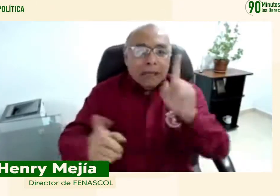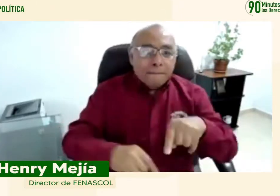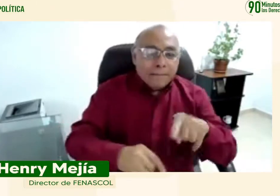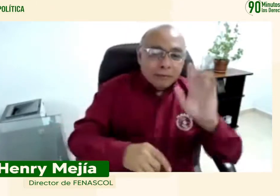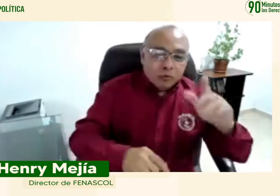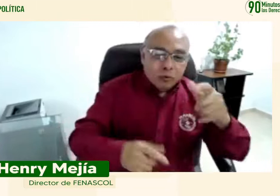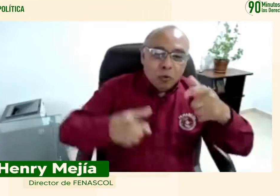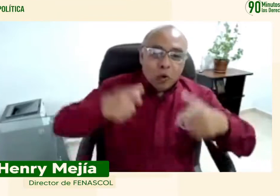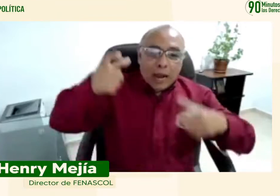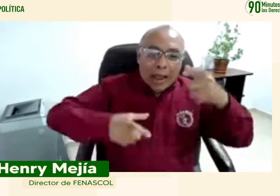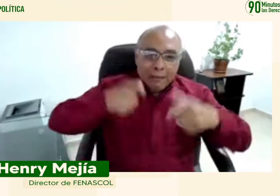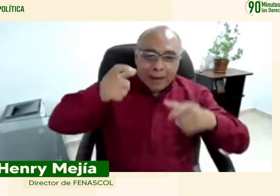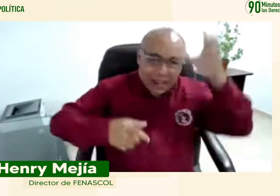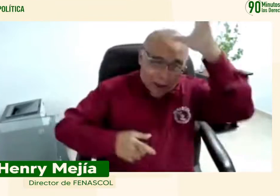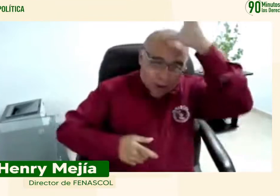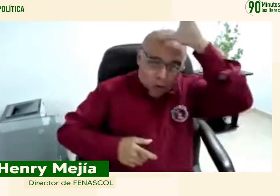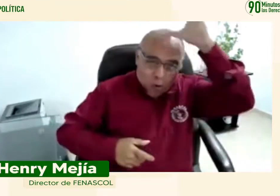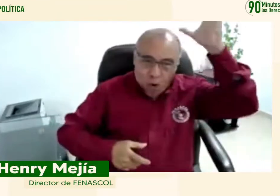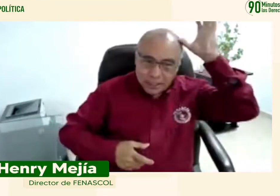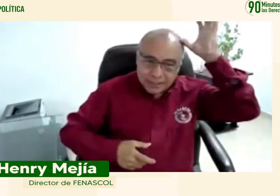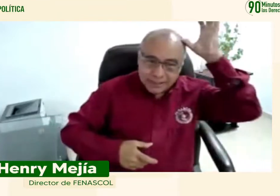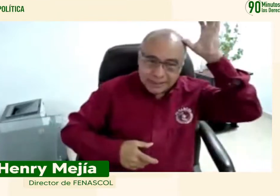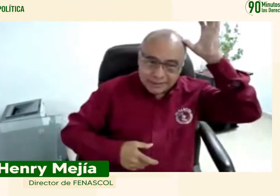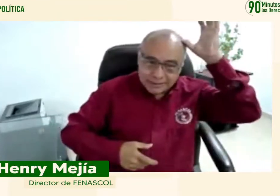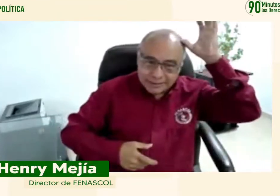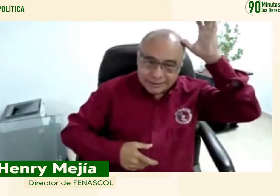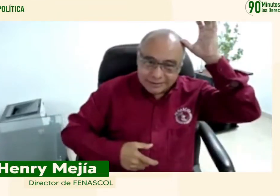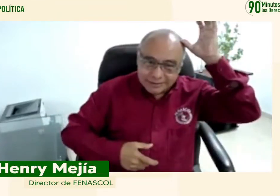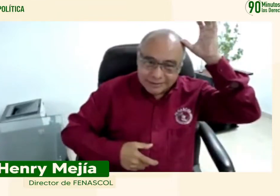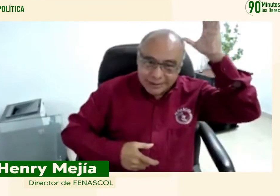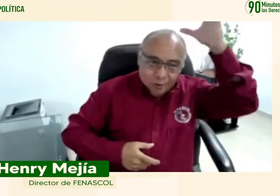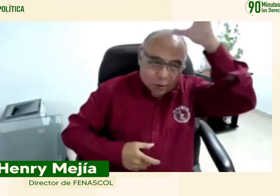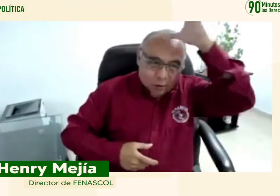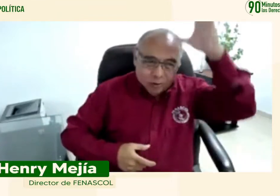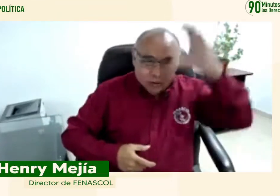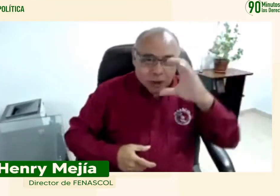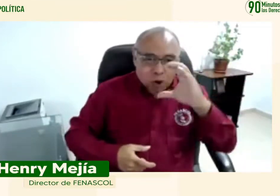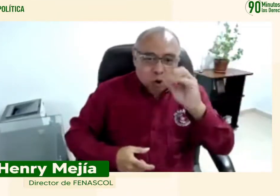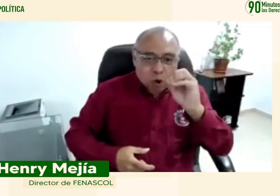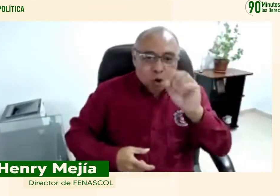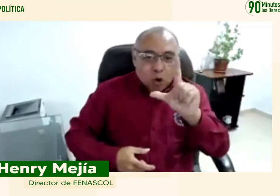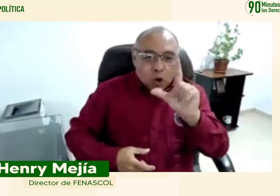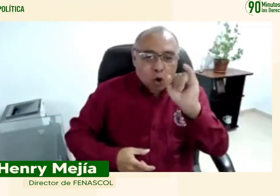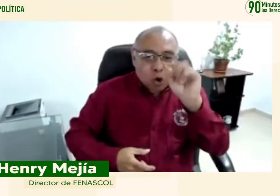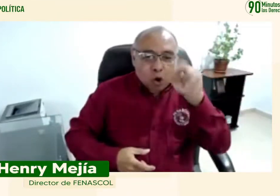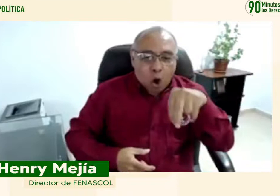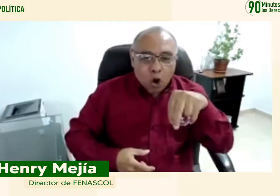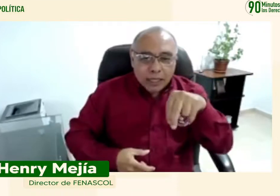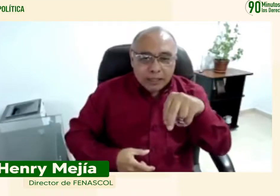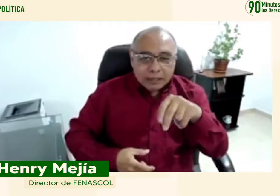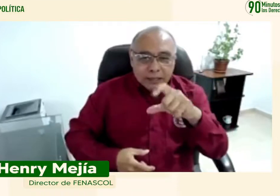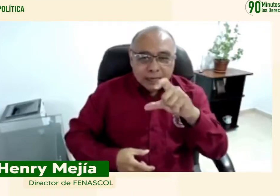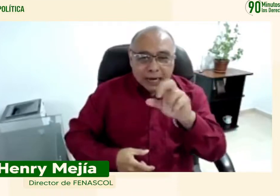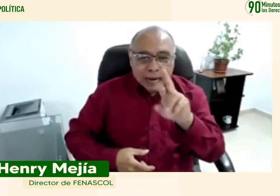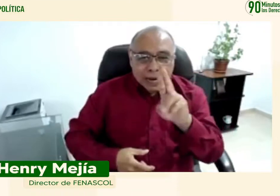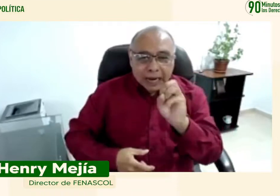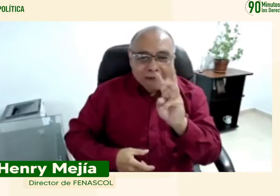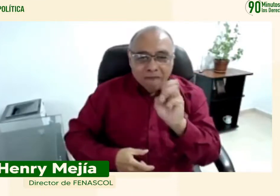senado seguimos trabajando con él en la cámara también estuvimos con cole es esta su sueño y su nombre